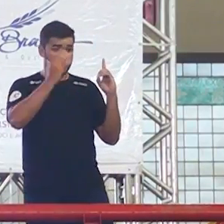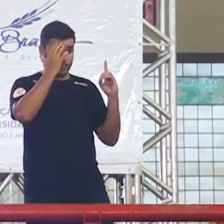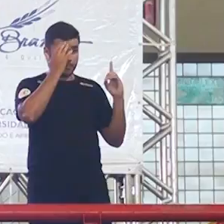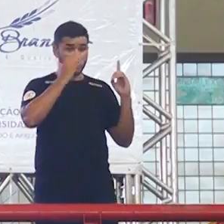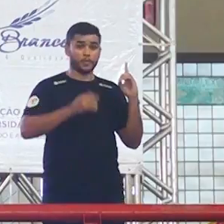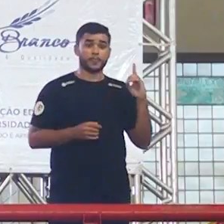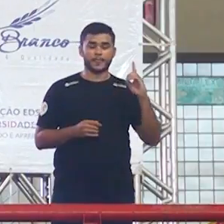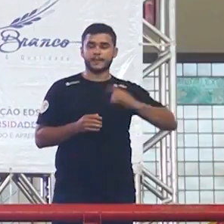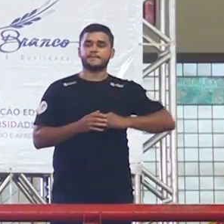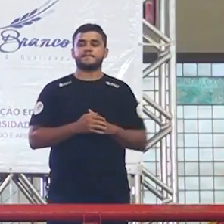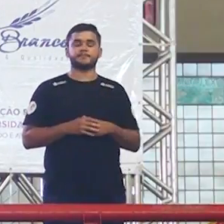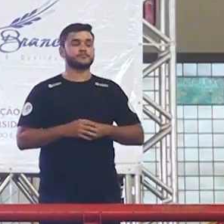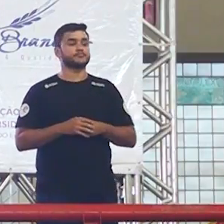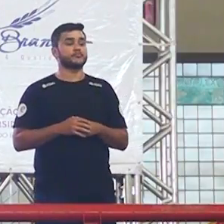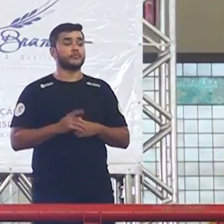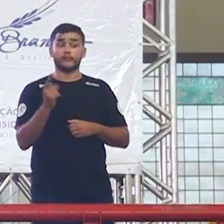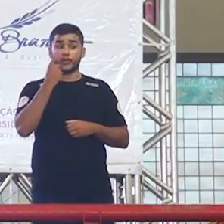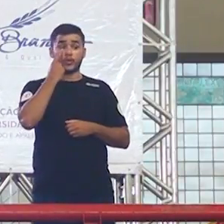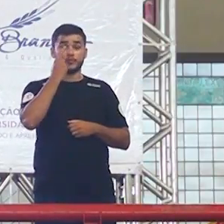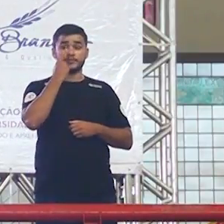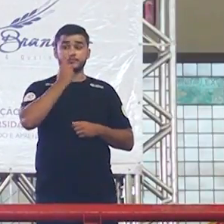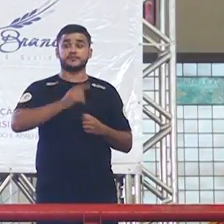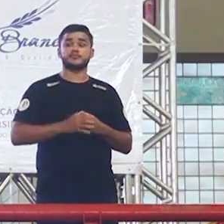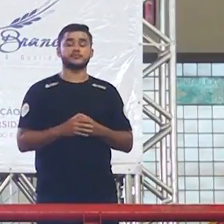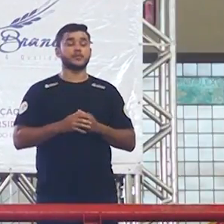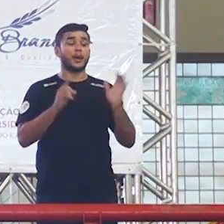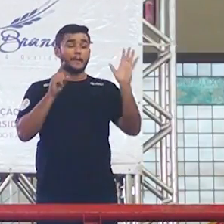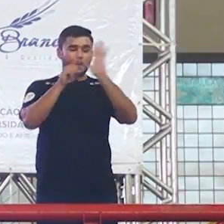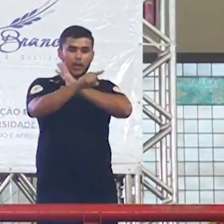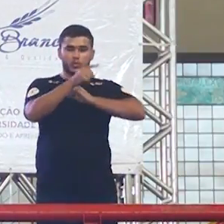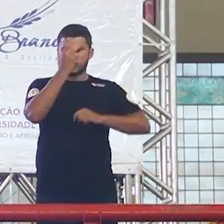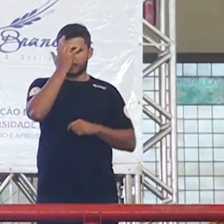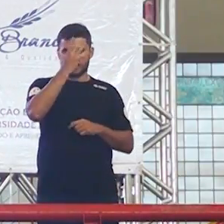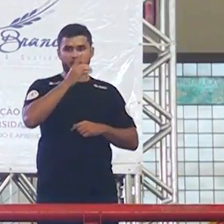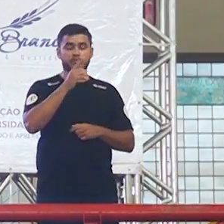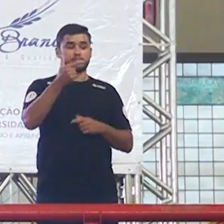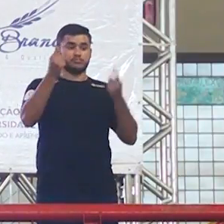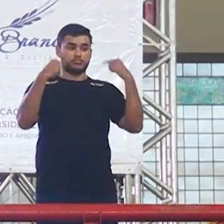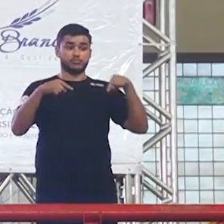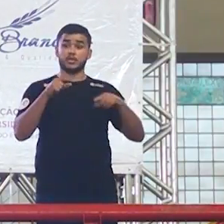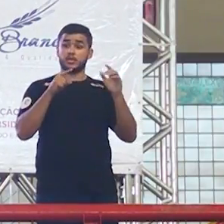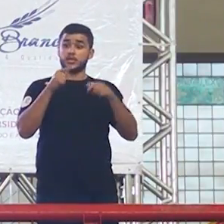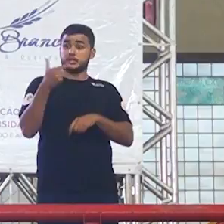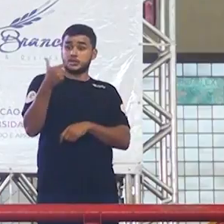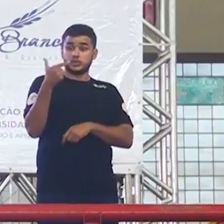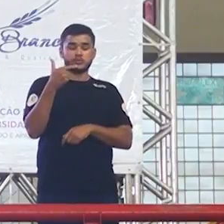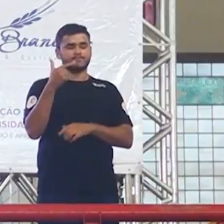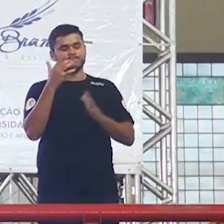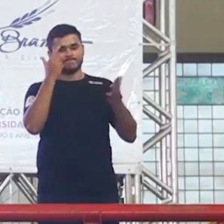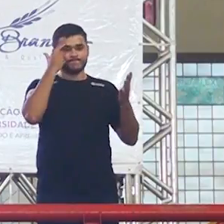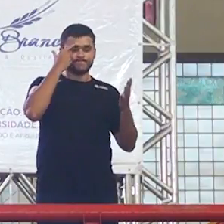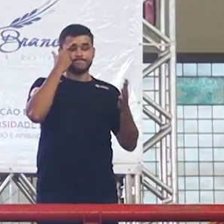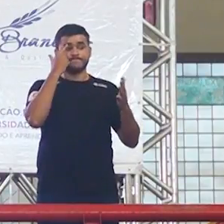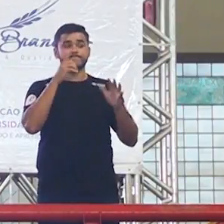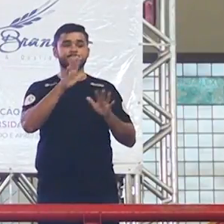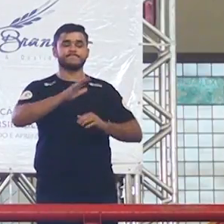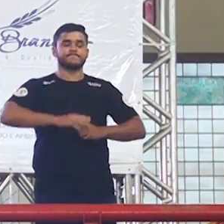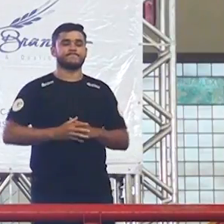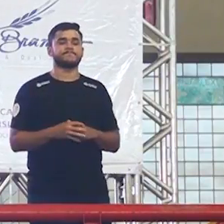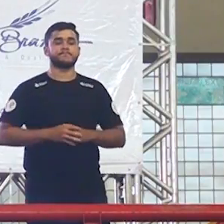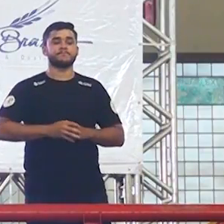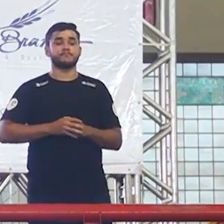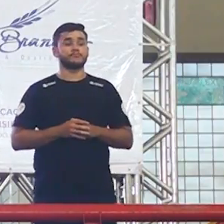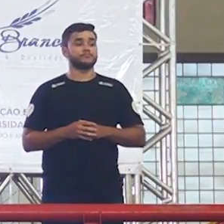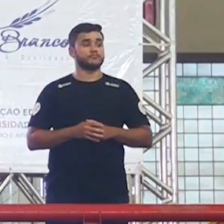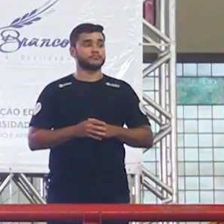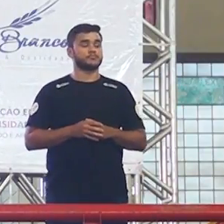estão ligados. A questão não fala disso. A primeira perguntinha é fácil. A segunda é que é um pouco complicada. Vamos lá. Primeira